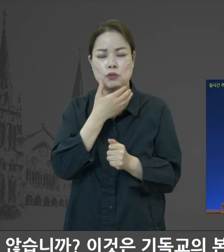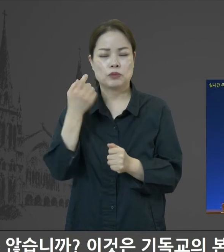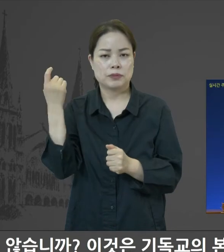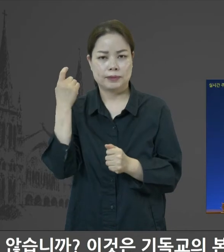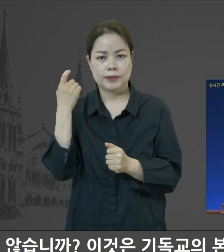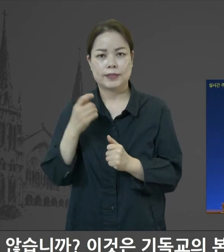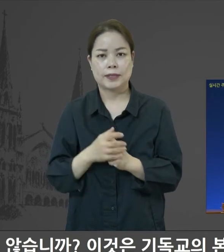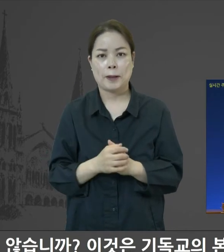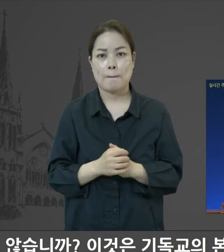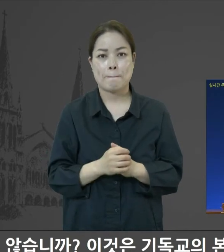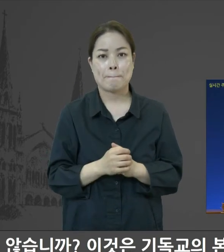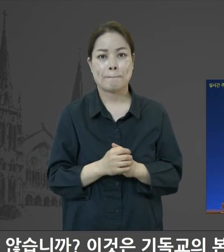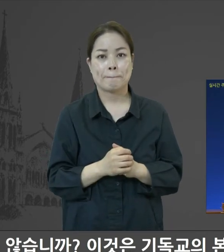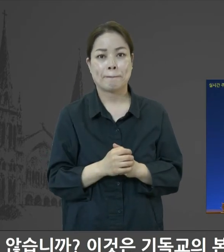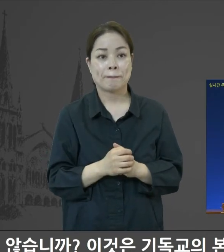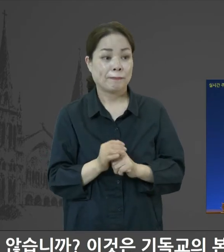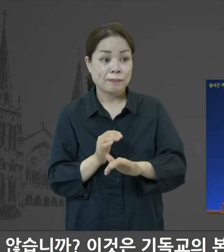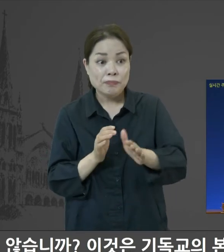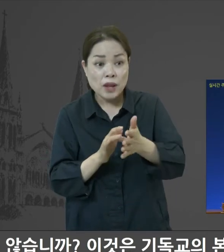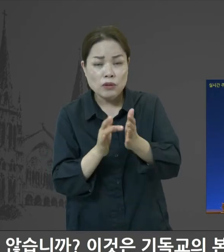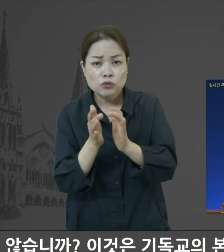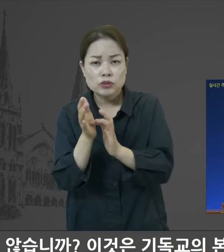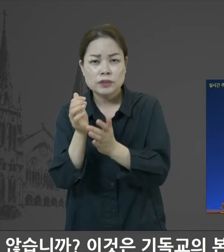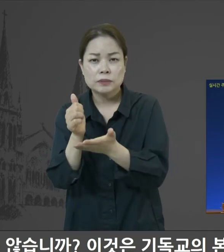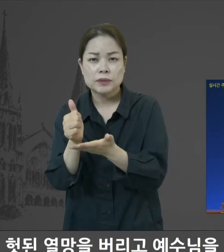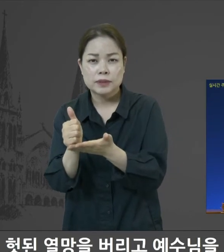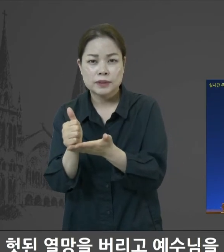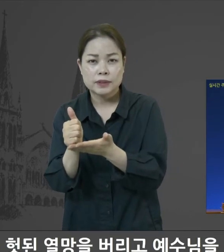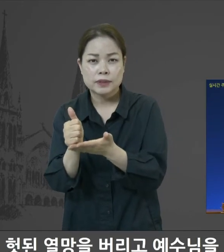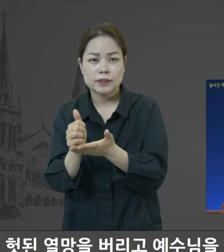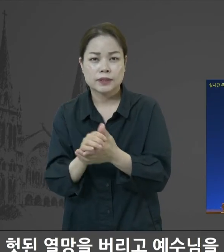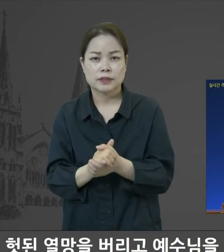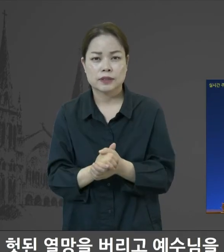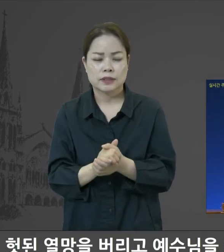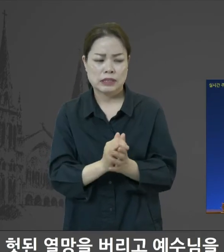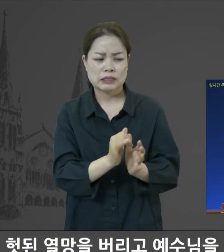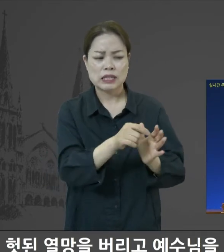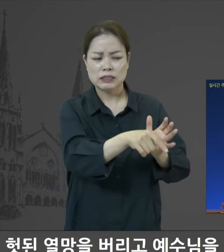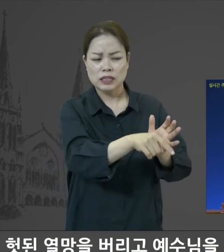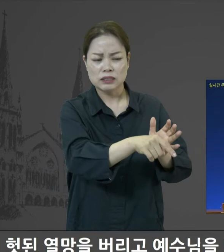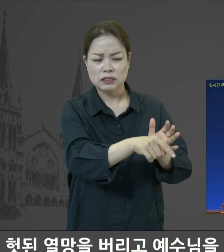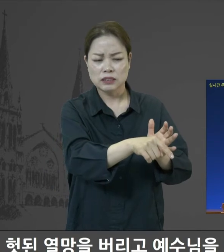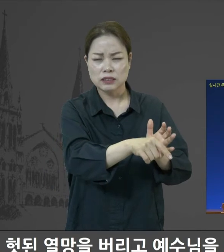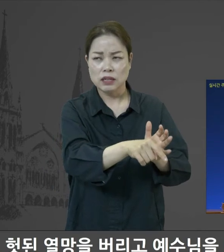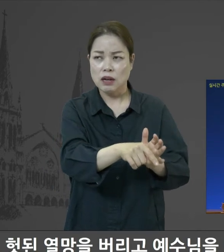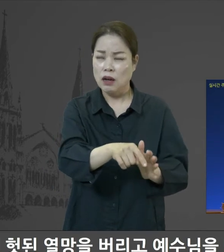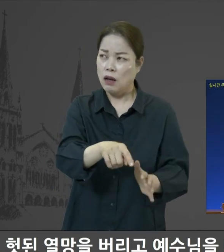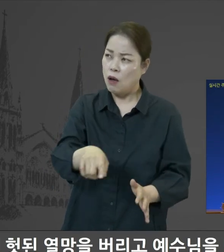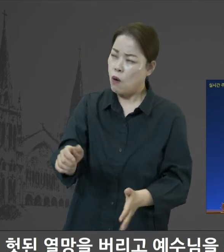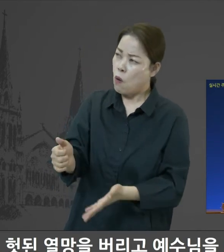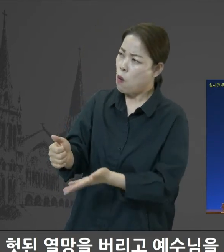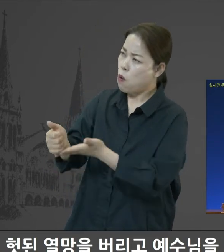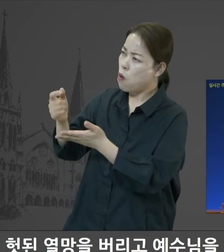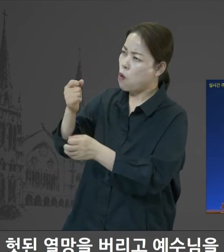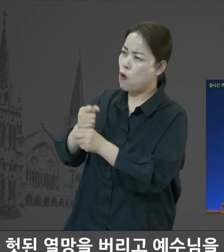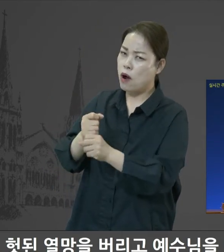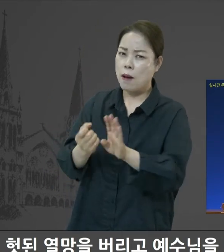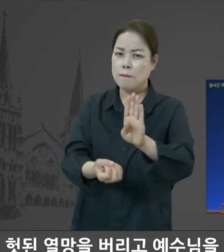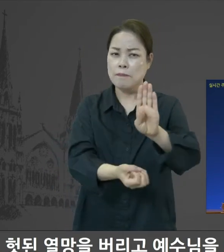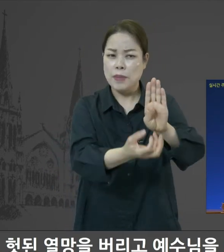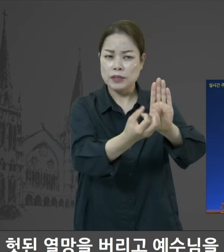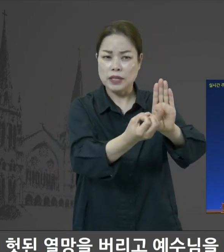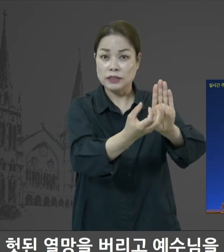것입니다. 우리는 예수님을 그저 세상 사람들이 동경하는